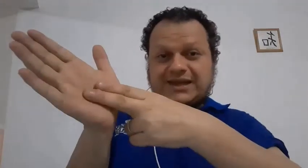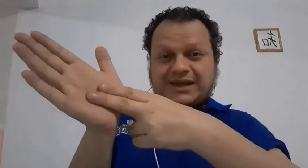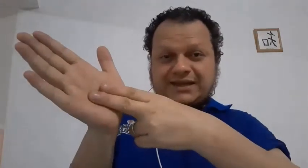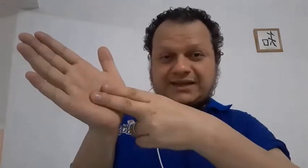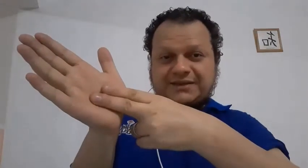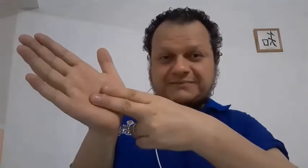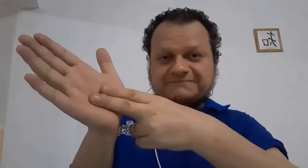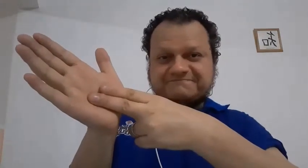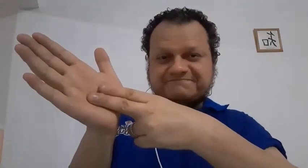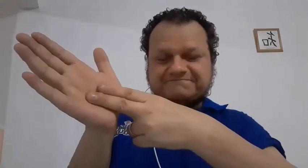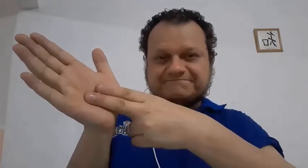N.